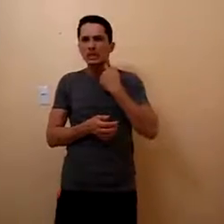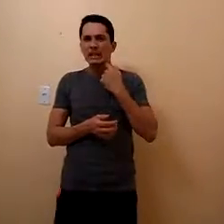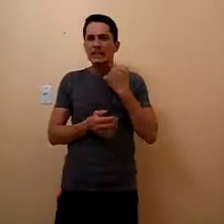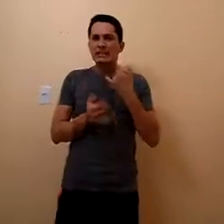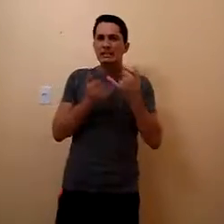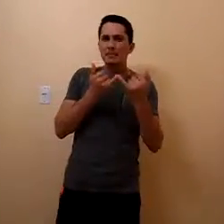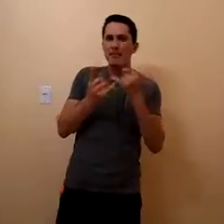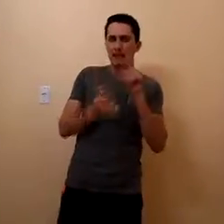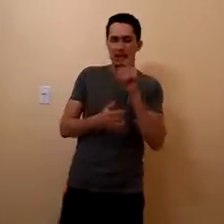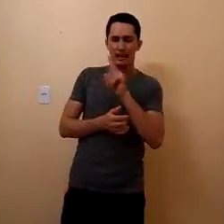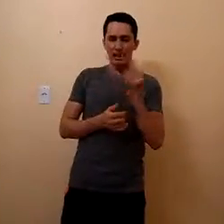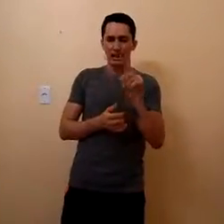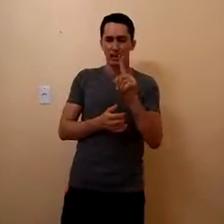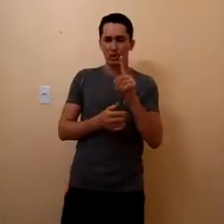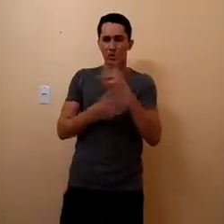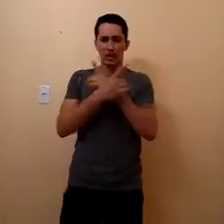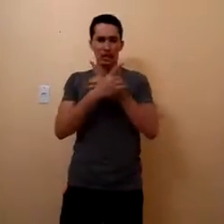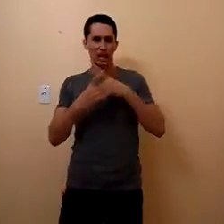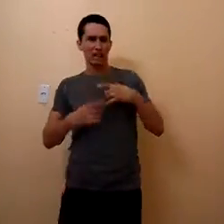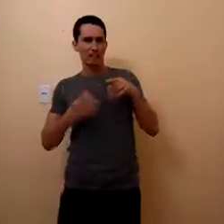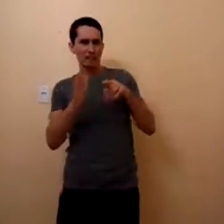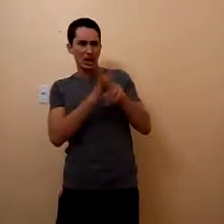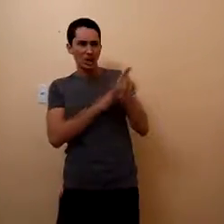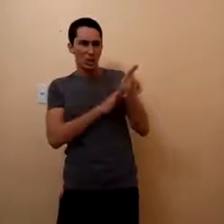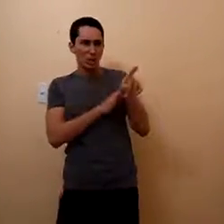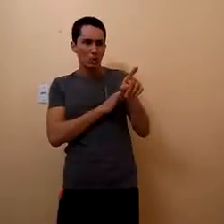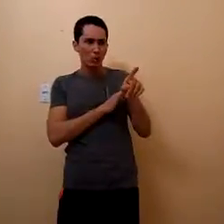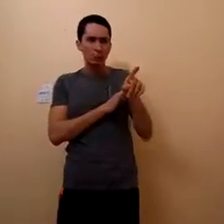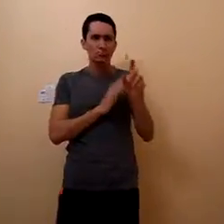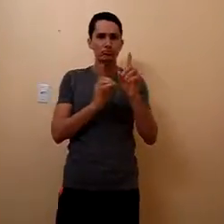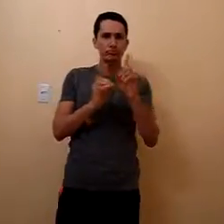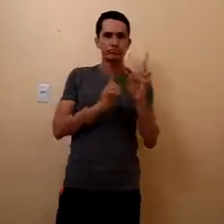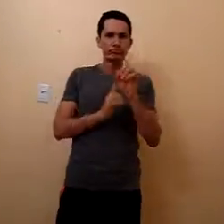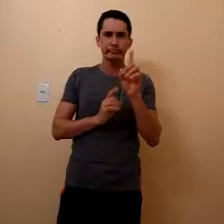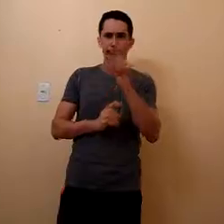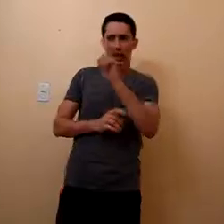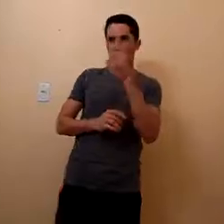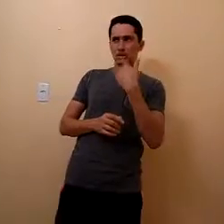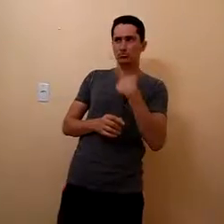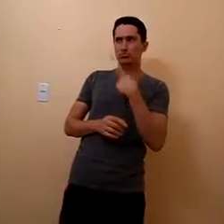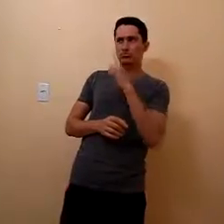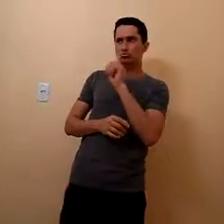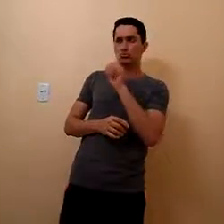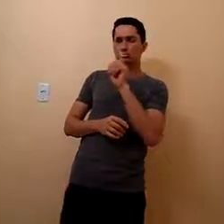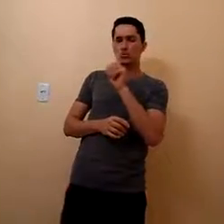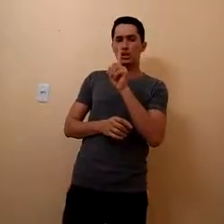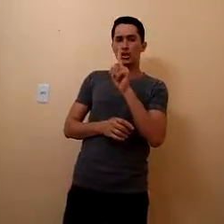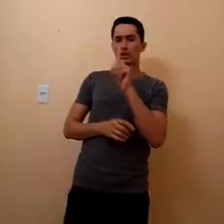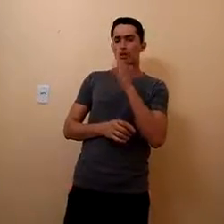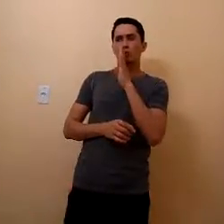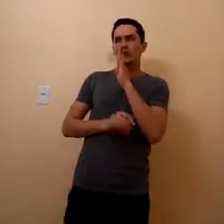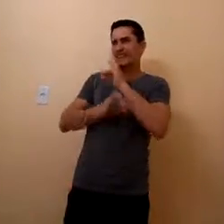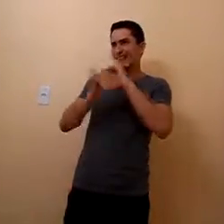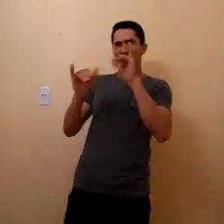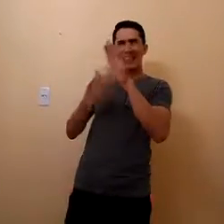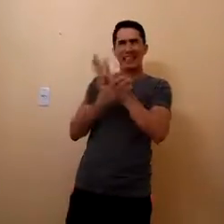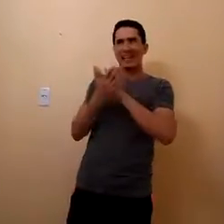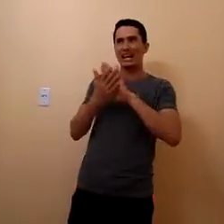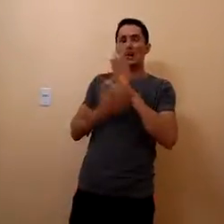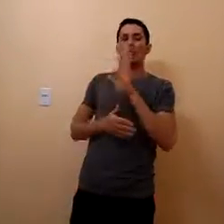não. Você sabe quem rasurou, se foi eu, seu Detran? Não foi você? Não estou dizendo nada a ninguém. Eu não vou afirmar nada para o senhor.